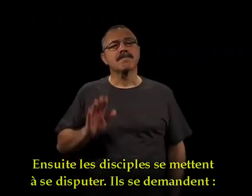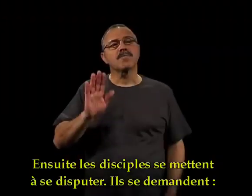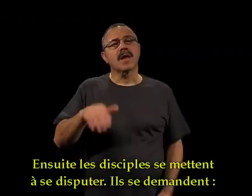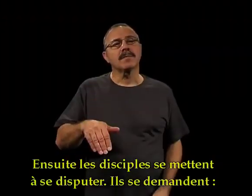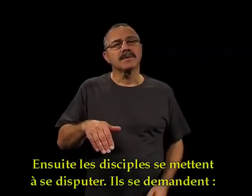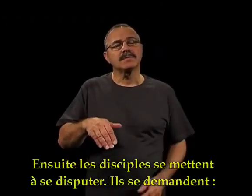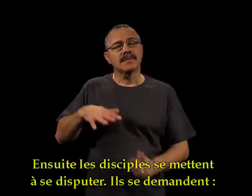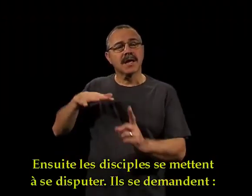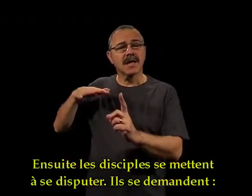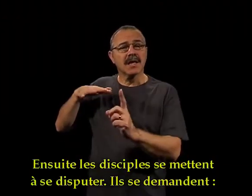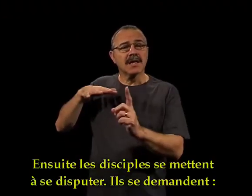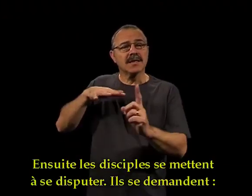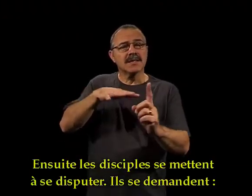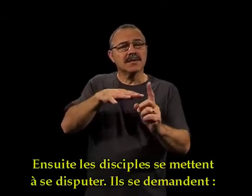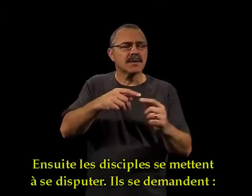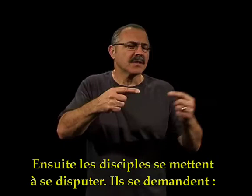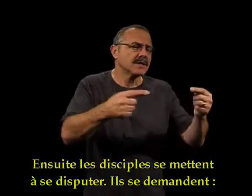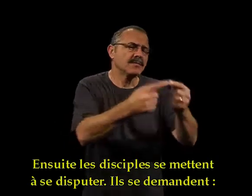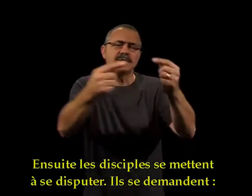Ensuite, les disciples se mettent à se disputer.